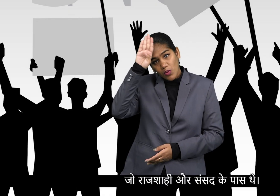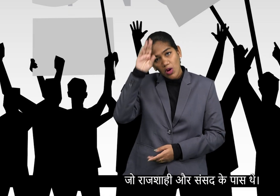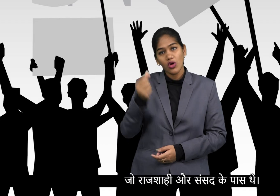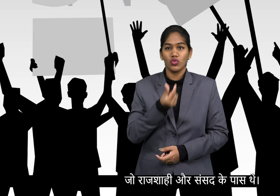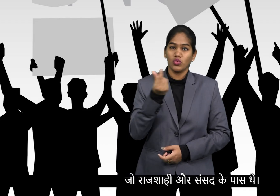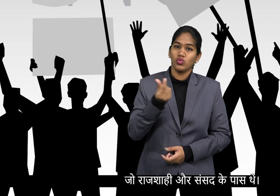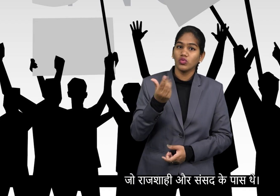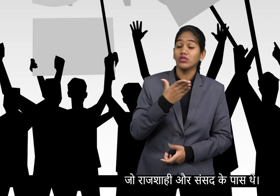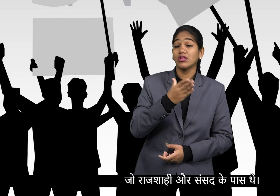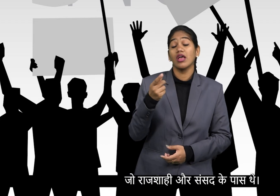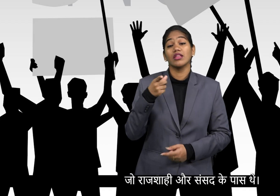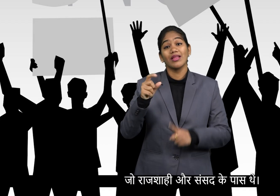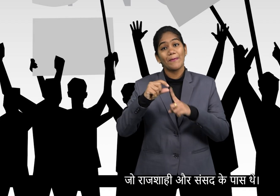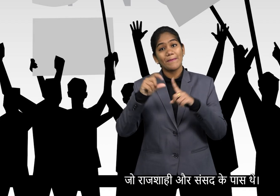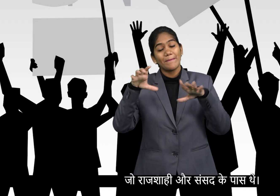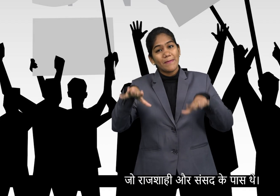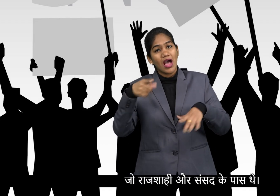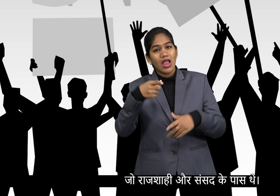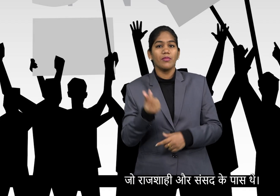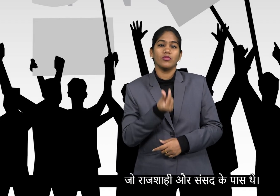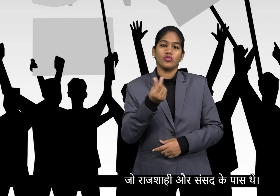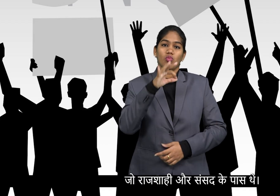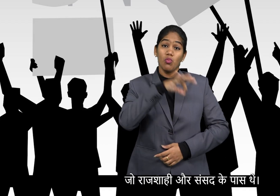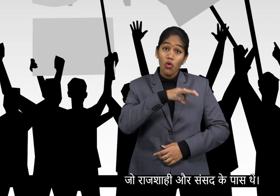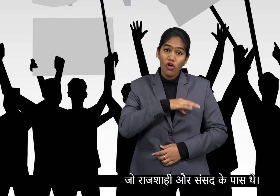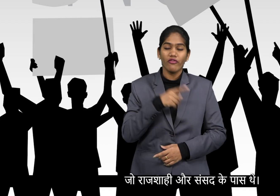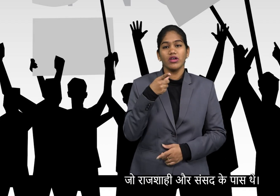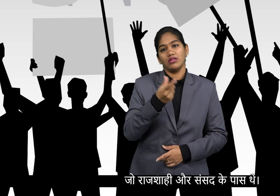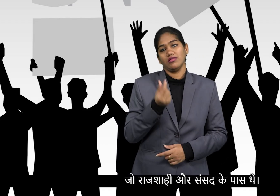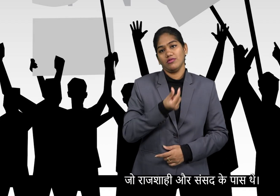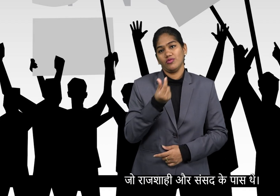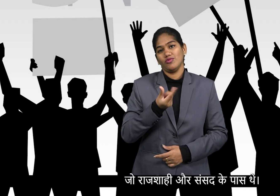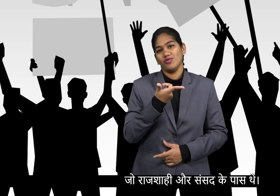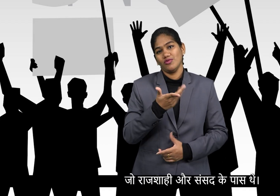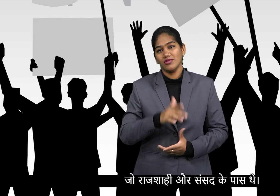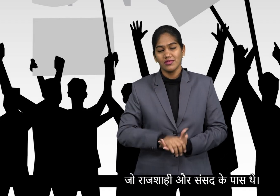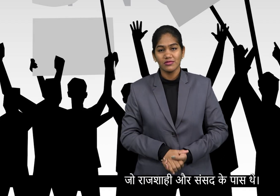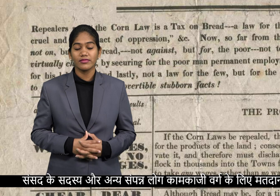राजशाही और संसद के पास थे।